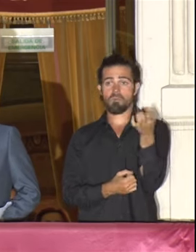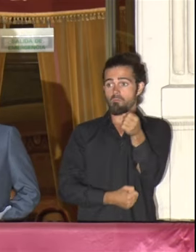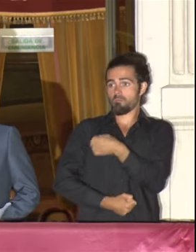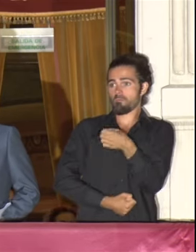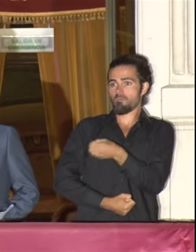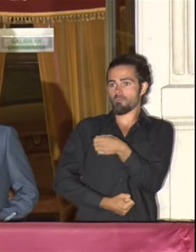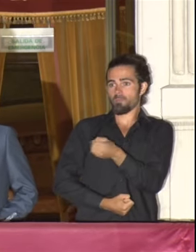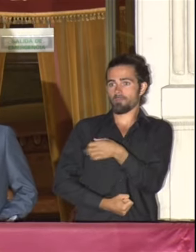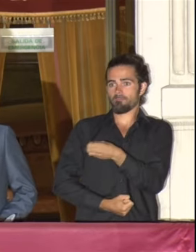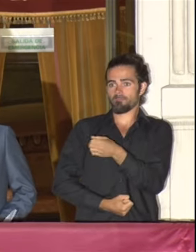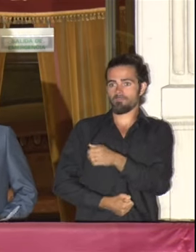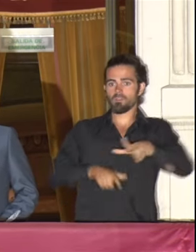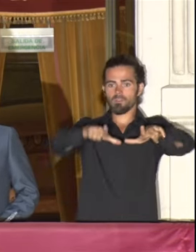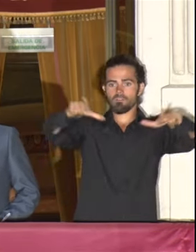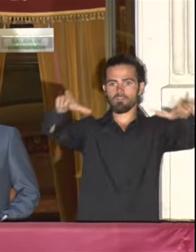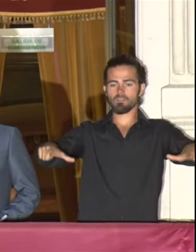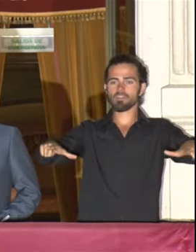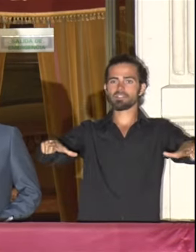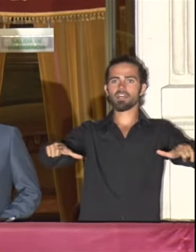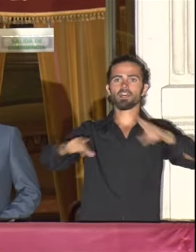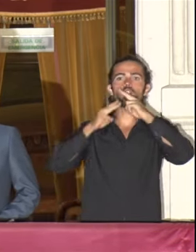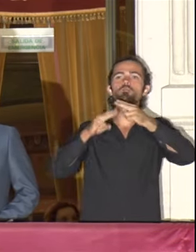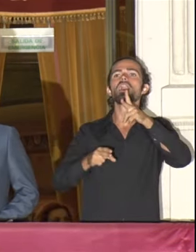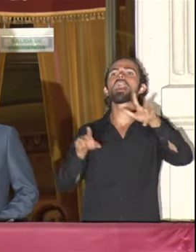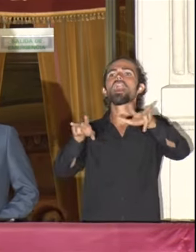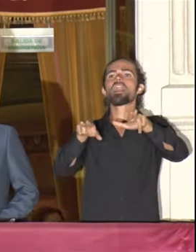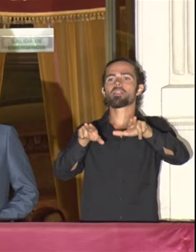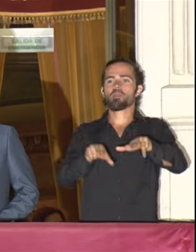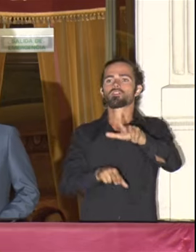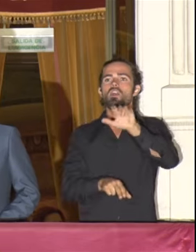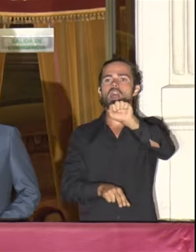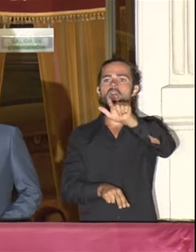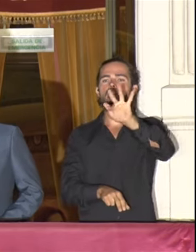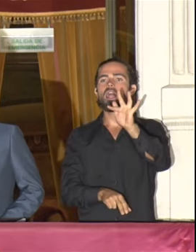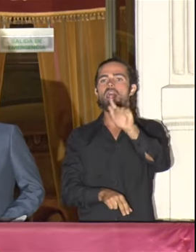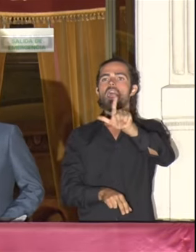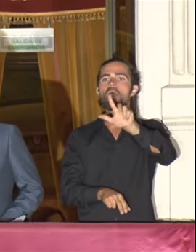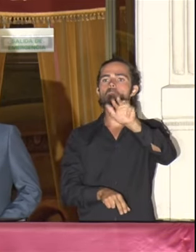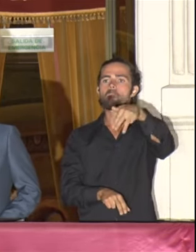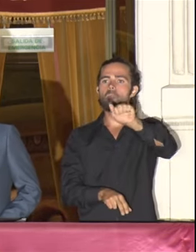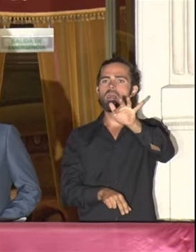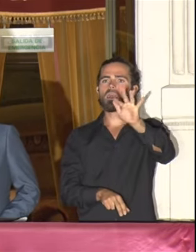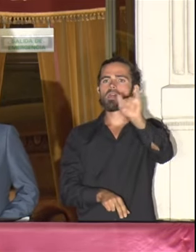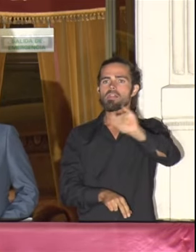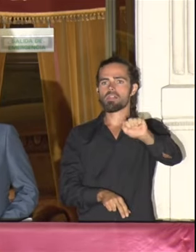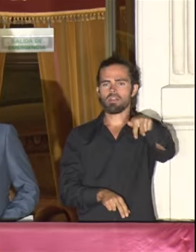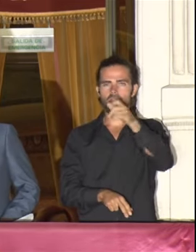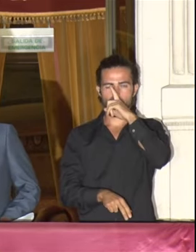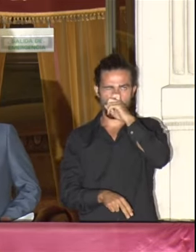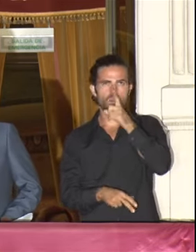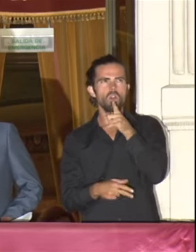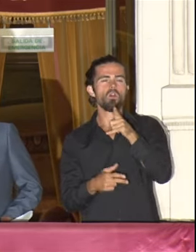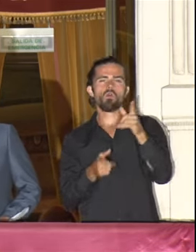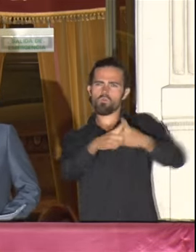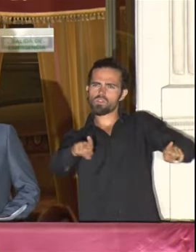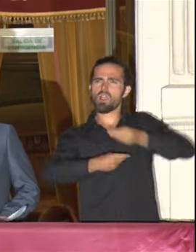en los coches en la pista de los hermanos Almazán. Íbamos porque había buena música, Beatles, Rolling Stones, estoy hablando de los